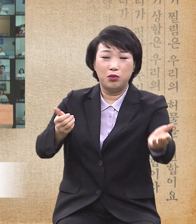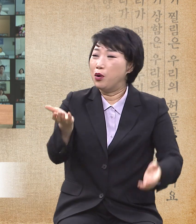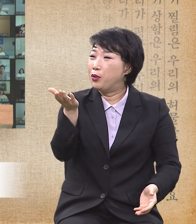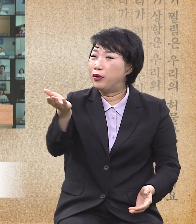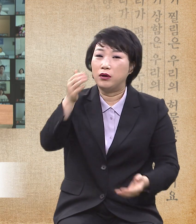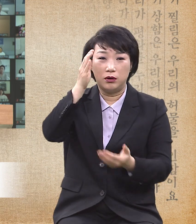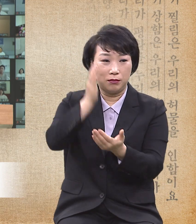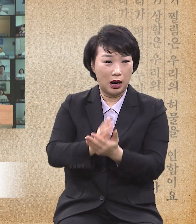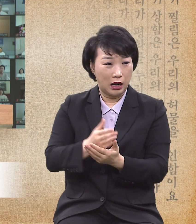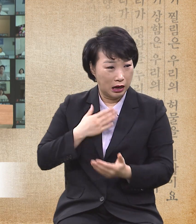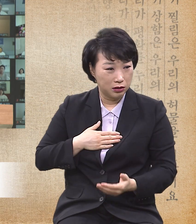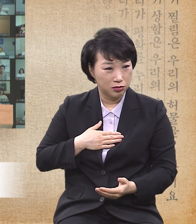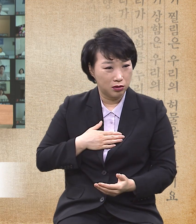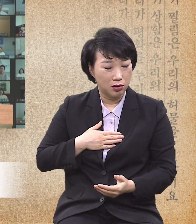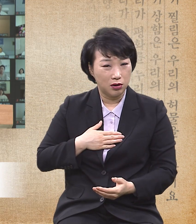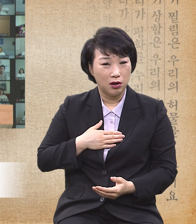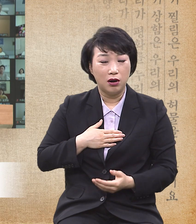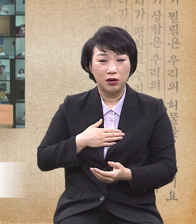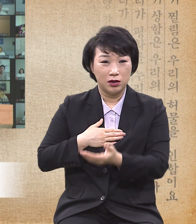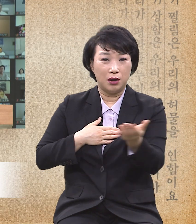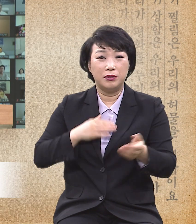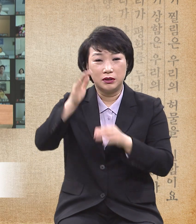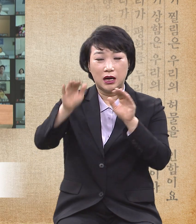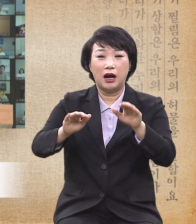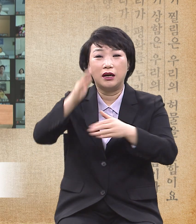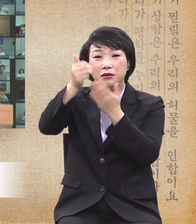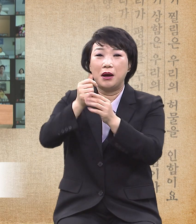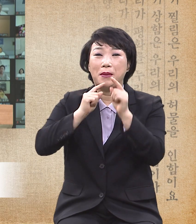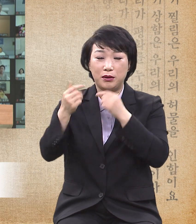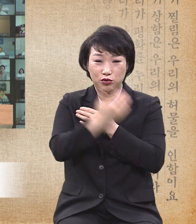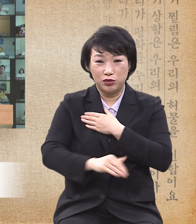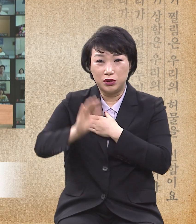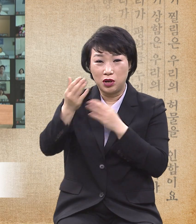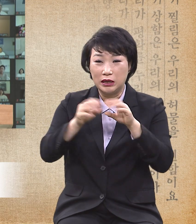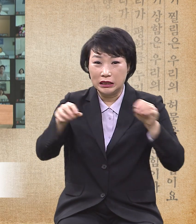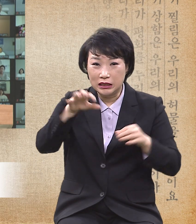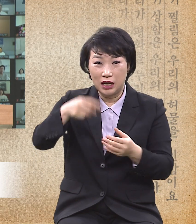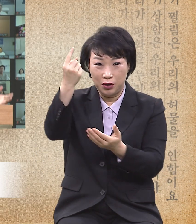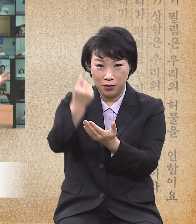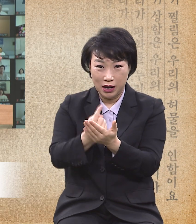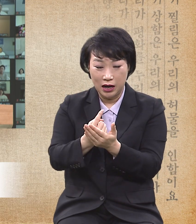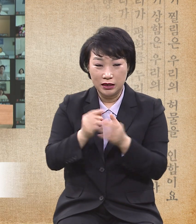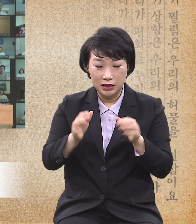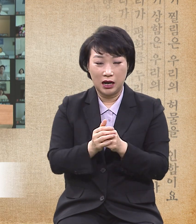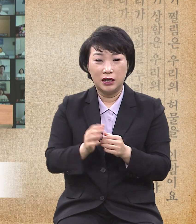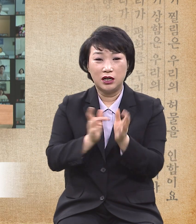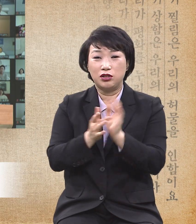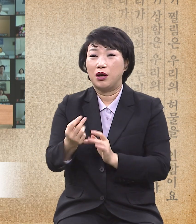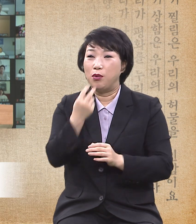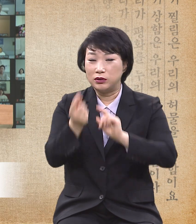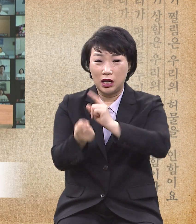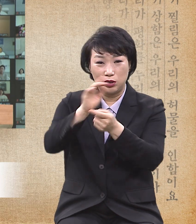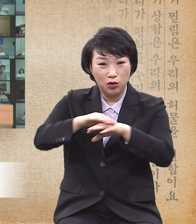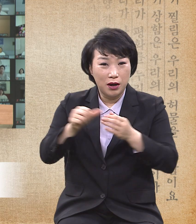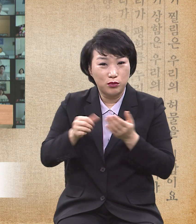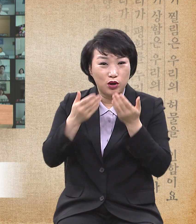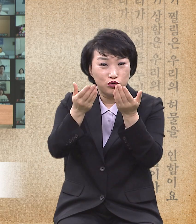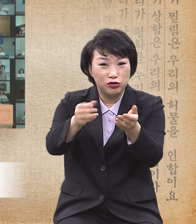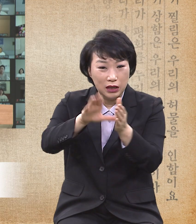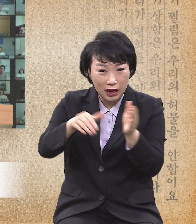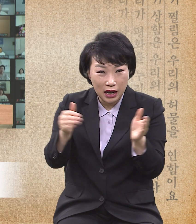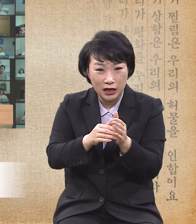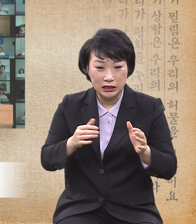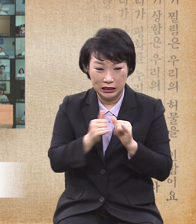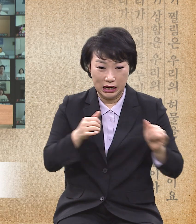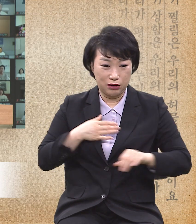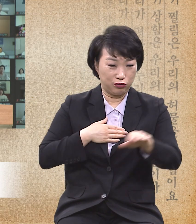말라 이 말입니다. 또한 말씀이 육신이니까 이 땅에 오셔서 자신이 목숨을 대속물로 주기까지